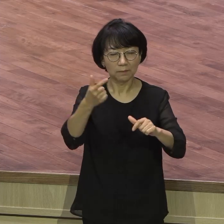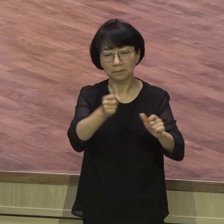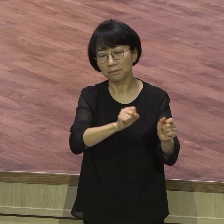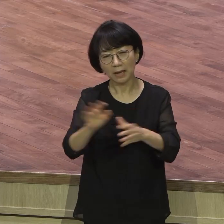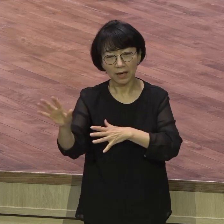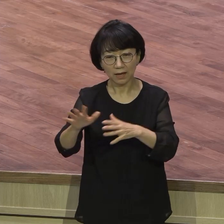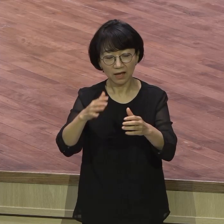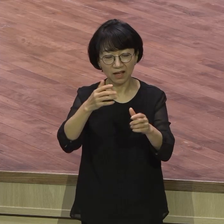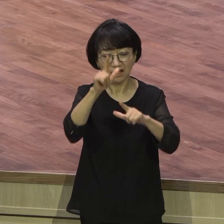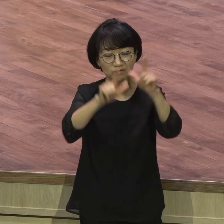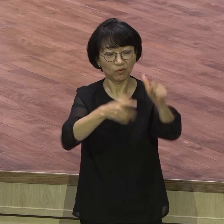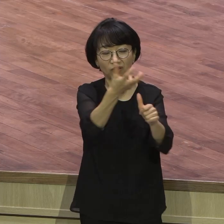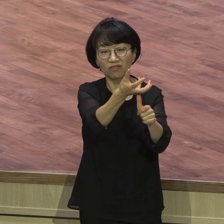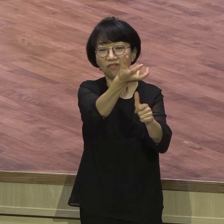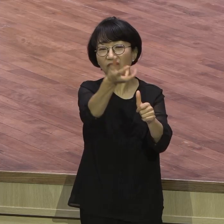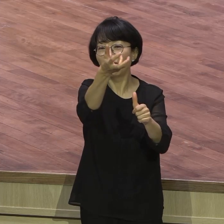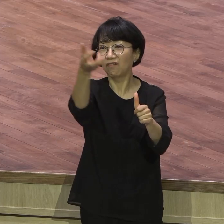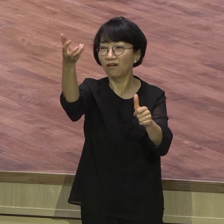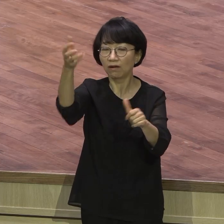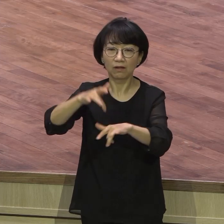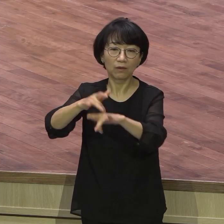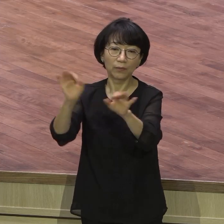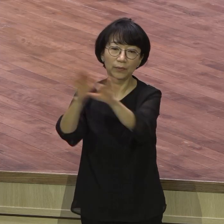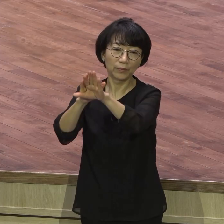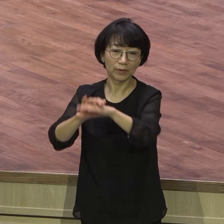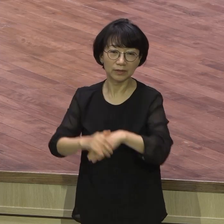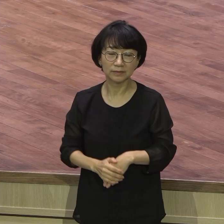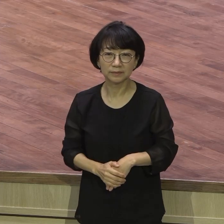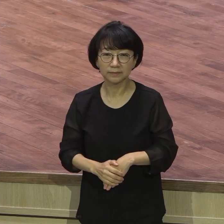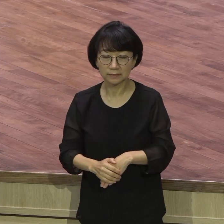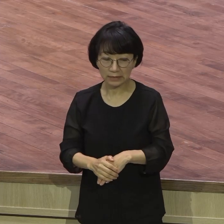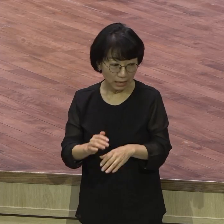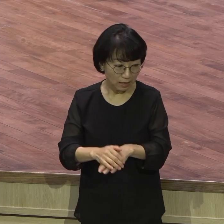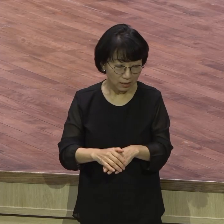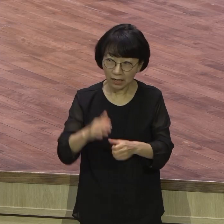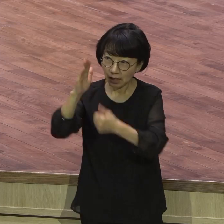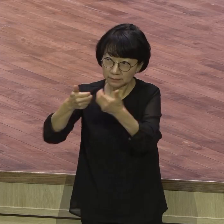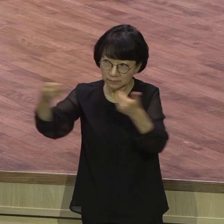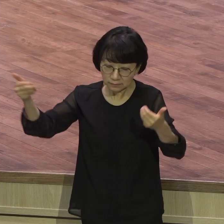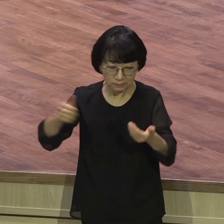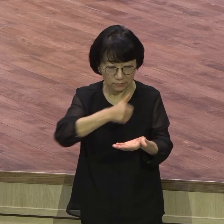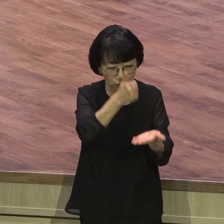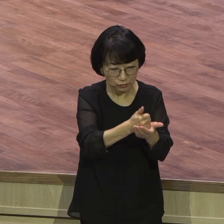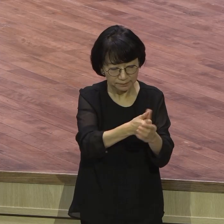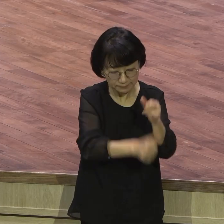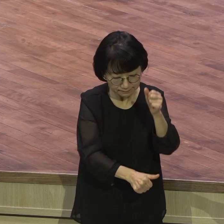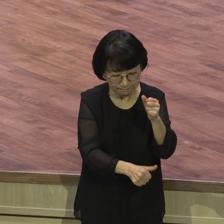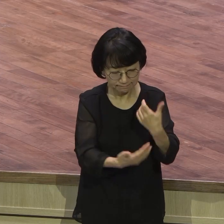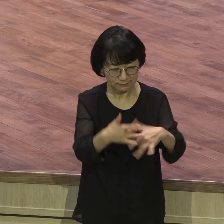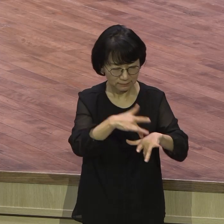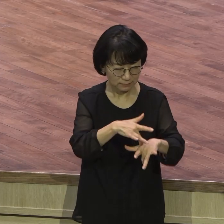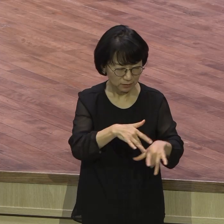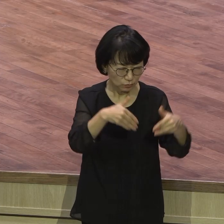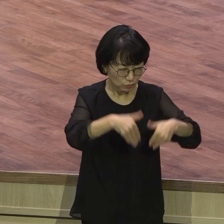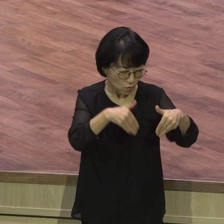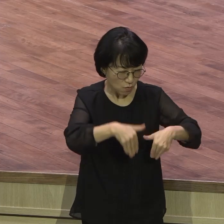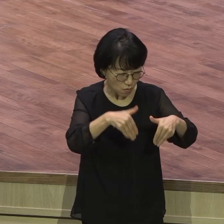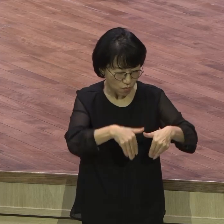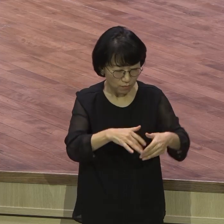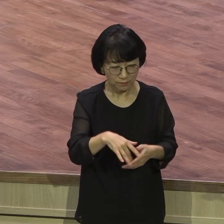하나님을 떠나 제 가운데 사단 정도로 타면서 어쩔 수 없이 열대가지고 운명에 빠져버렸어요.